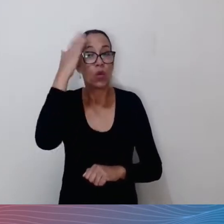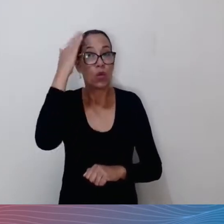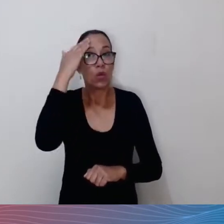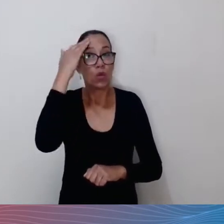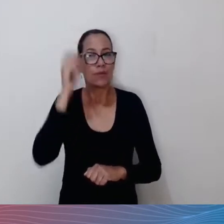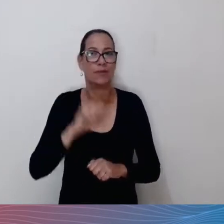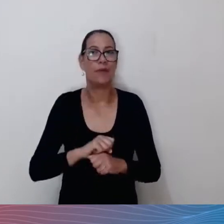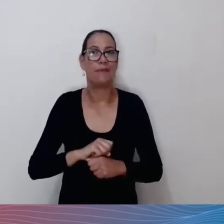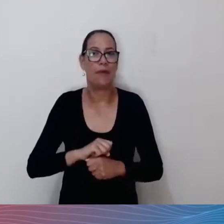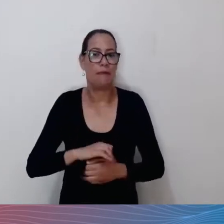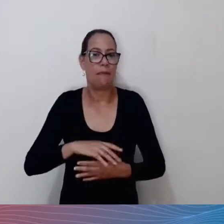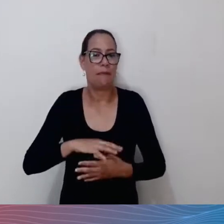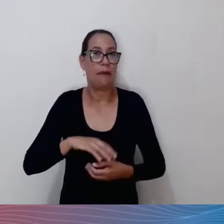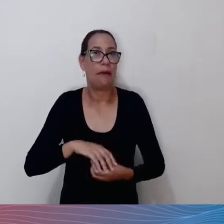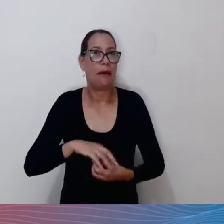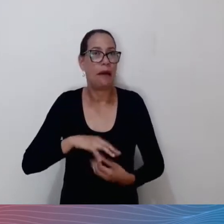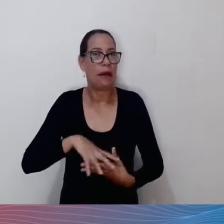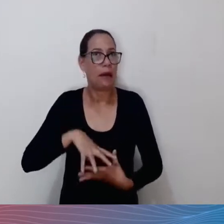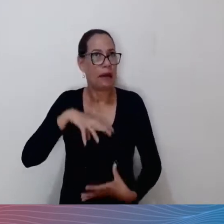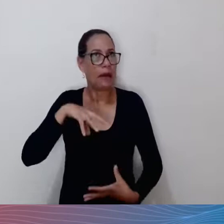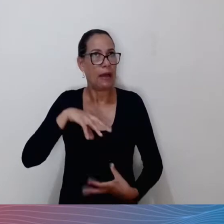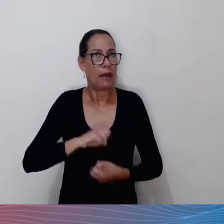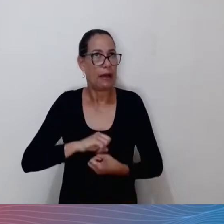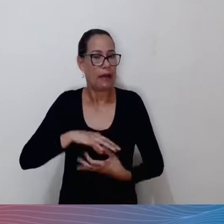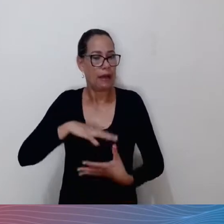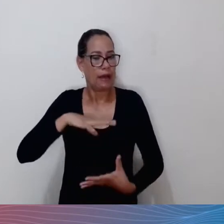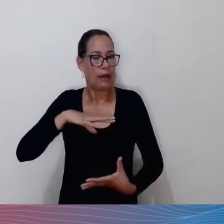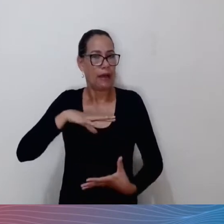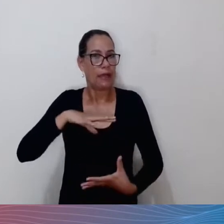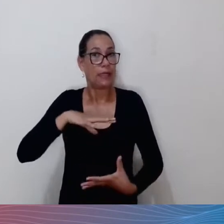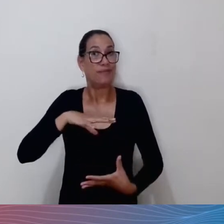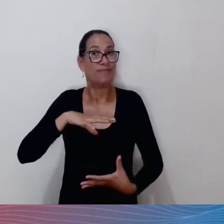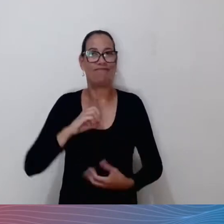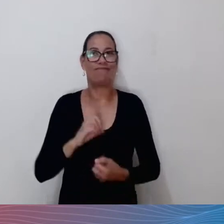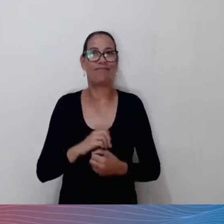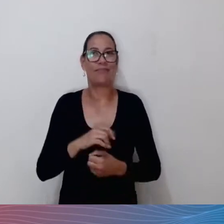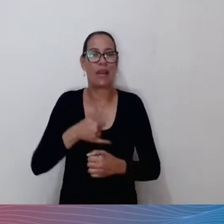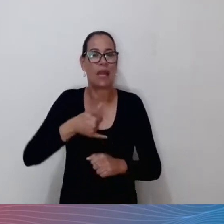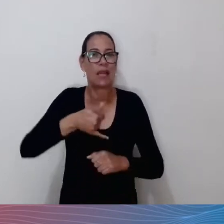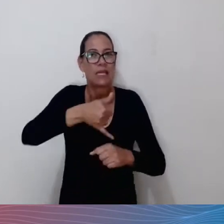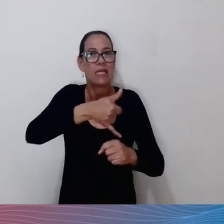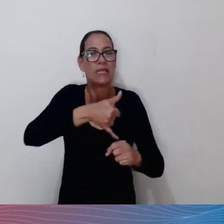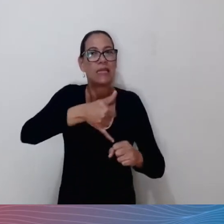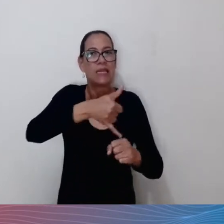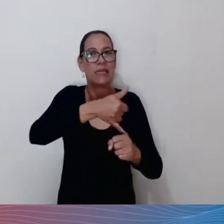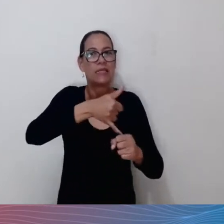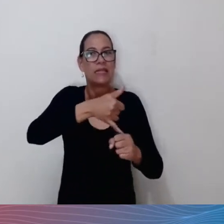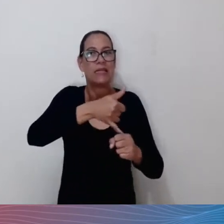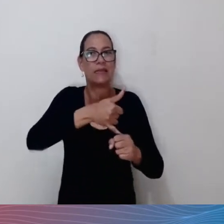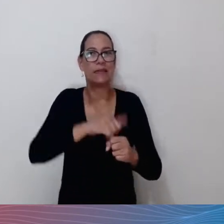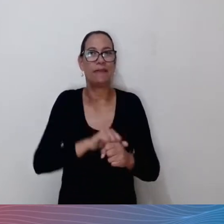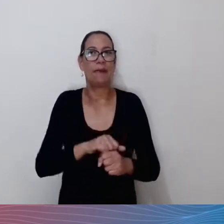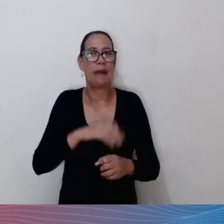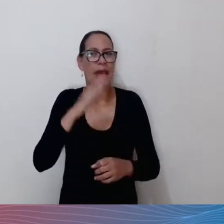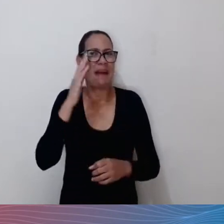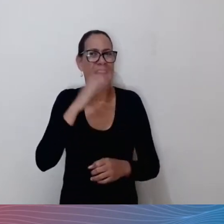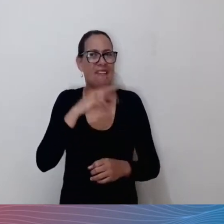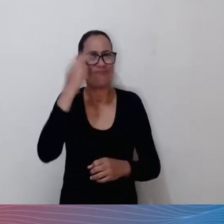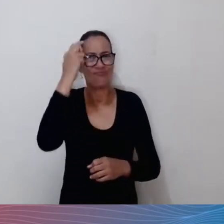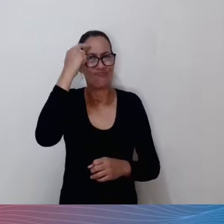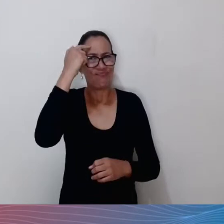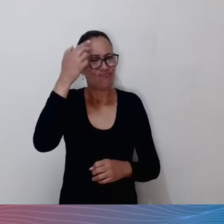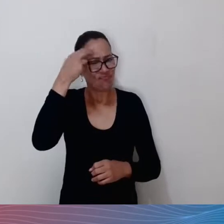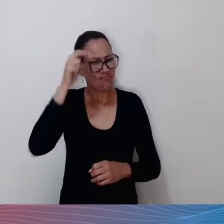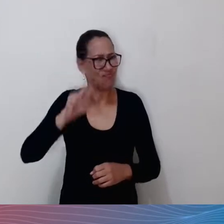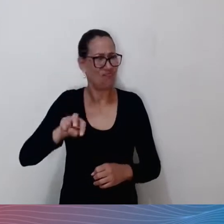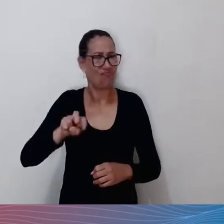as nécias não tinham. Mas logo em seguida ele fala da parábola dos talentos. E os talentos referem-se